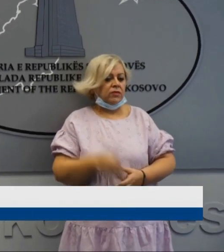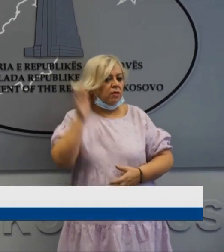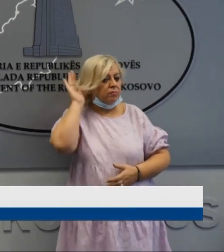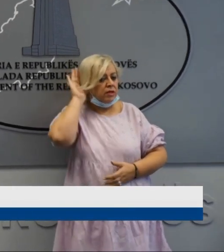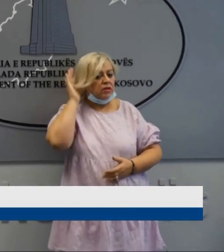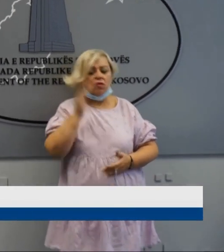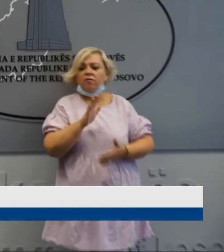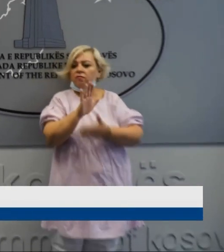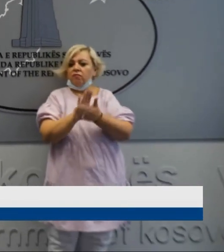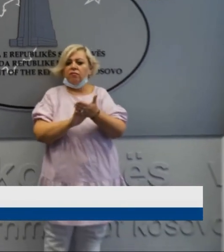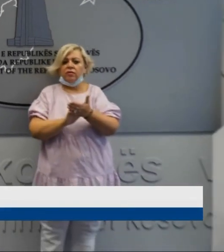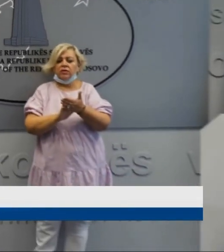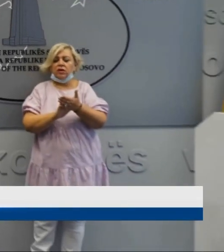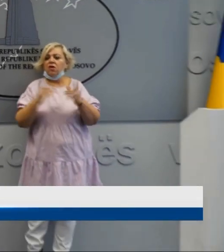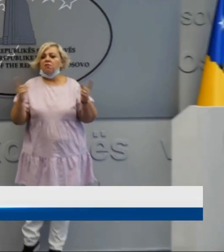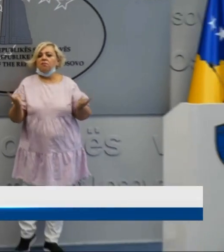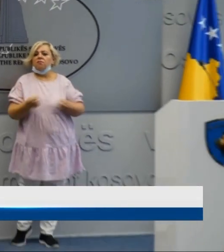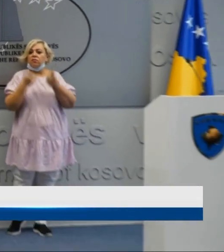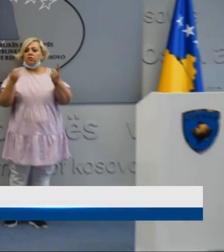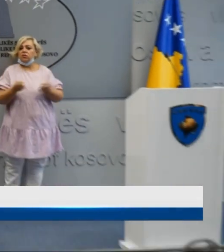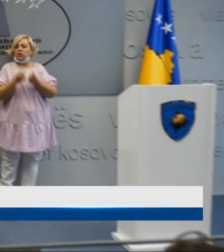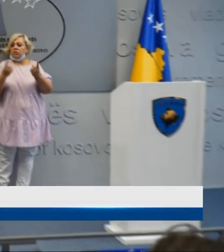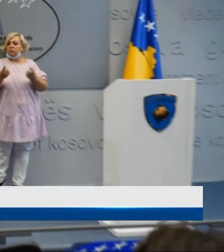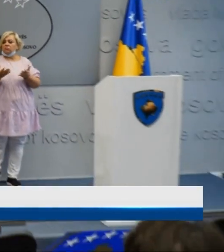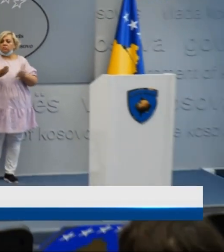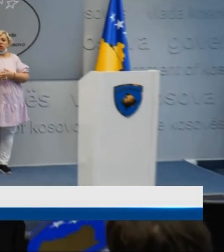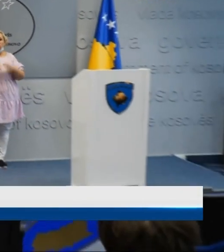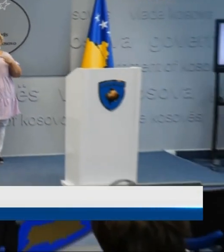Minister, kur do ta filloni fushatën për kryetar të Prishtinës?